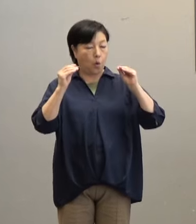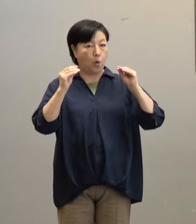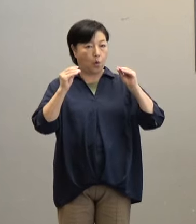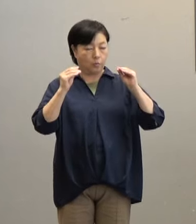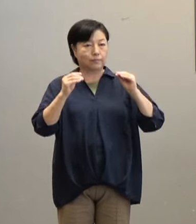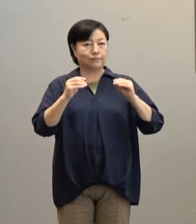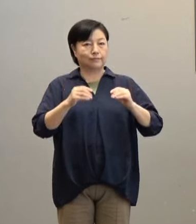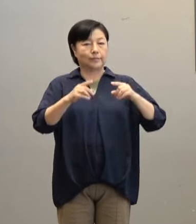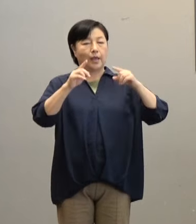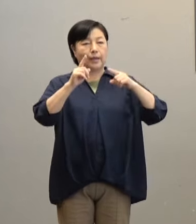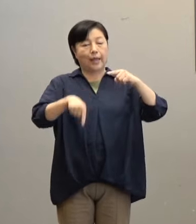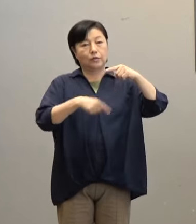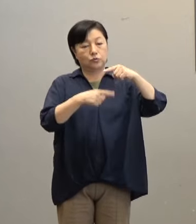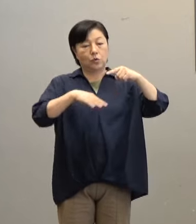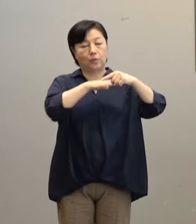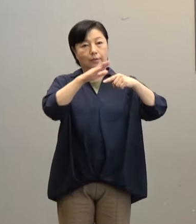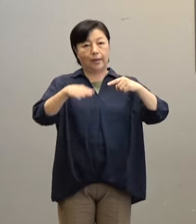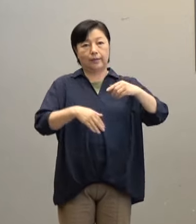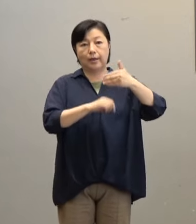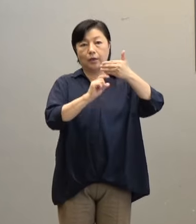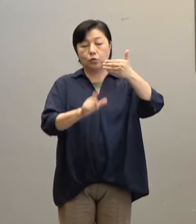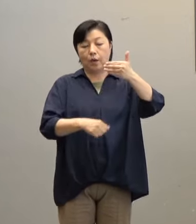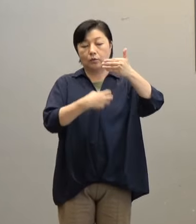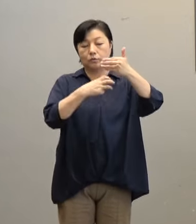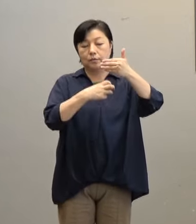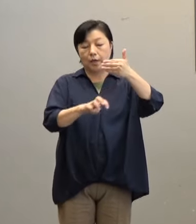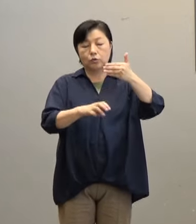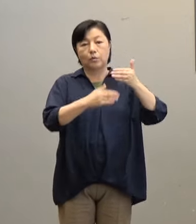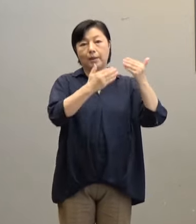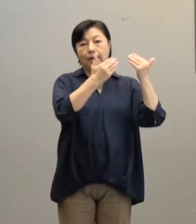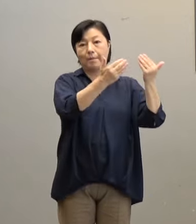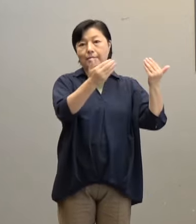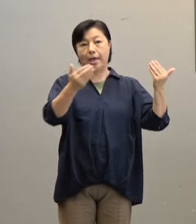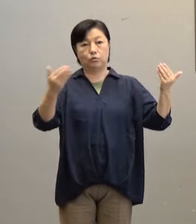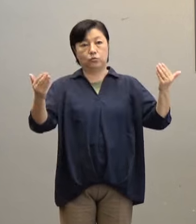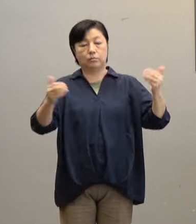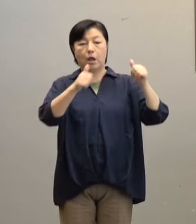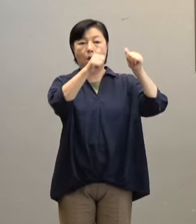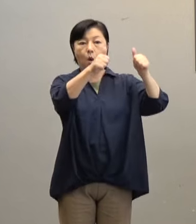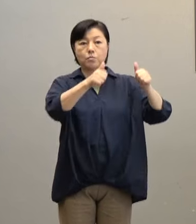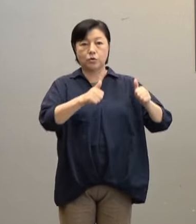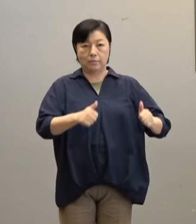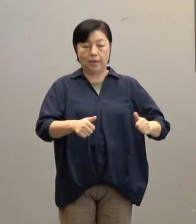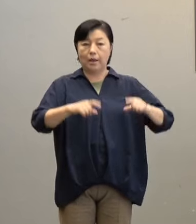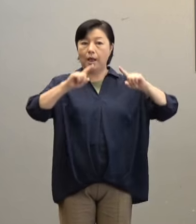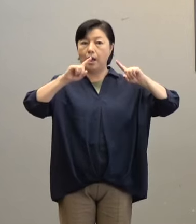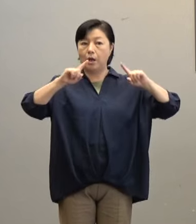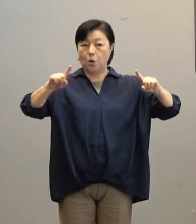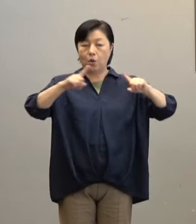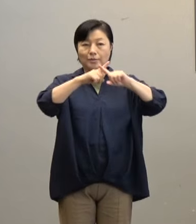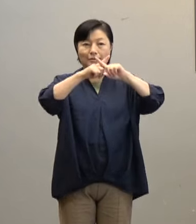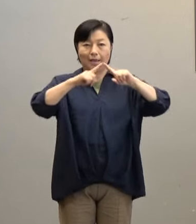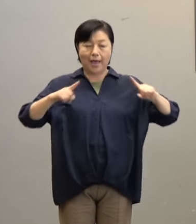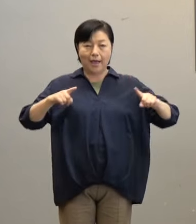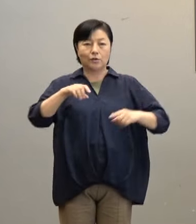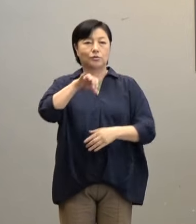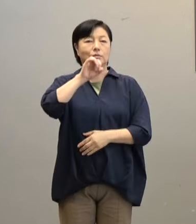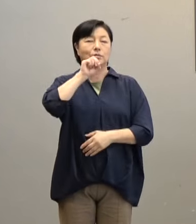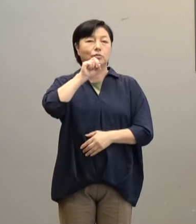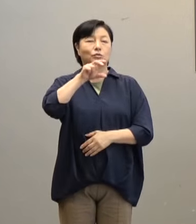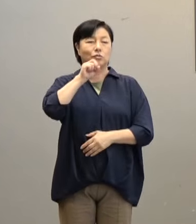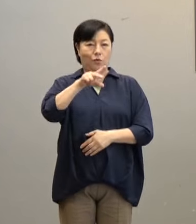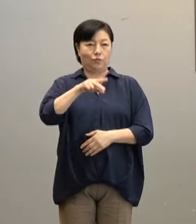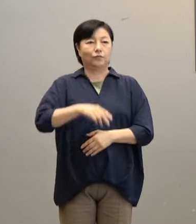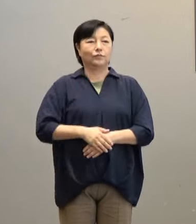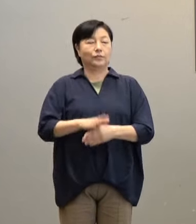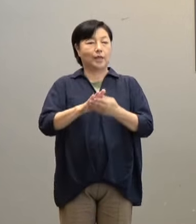内において9月30日までパネル展示するとともにホームページや県公式 X で発信をしていきます。県